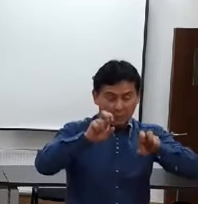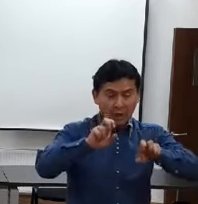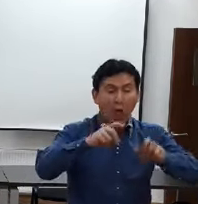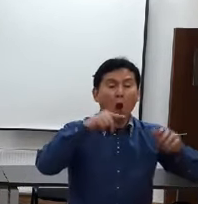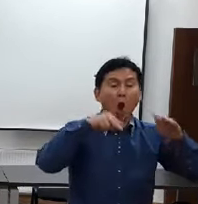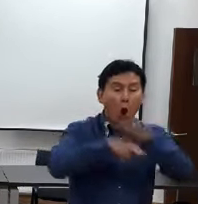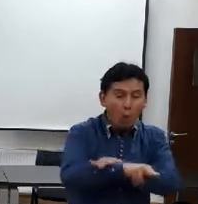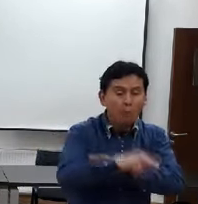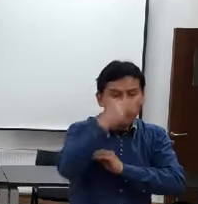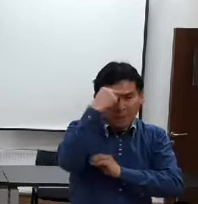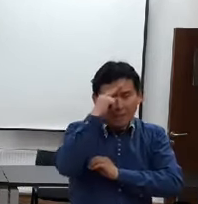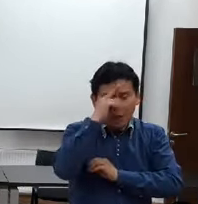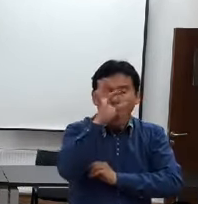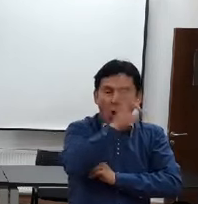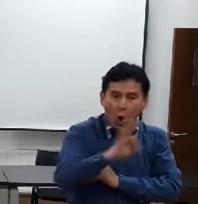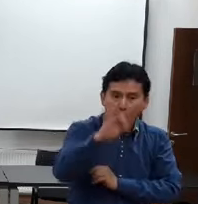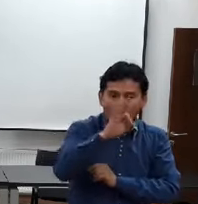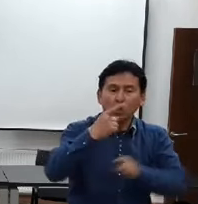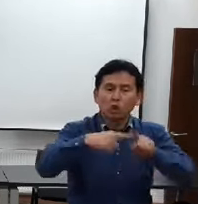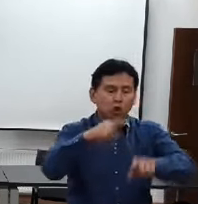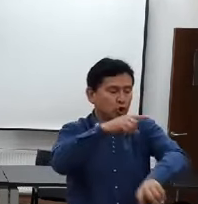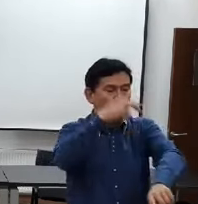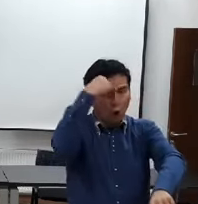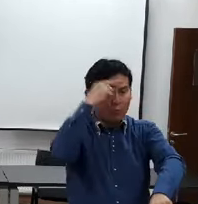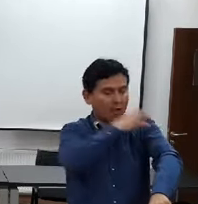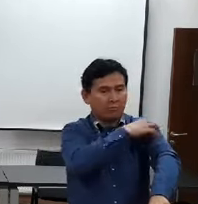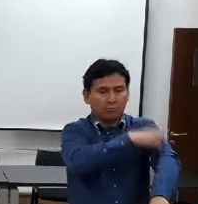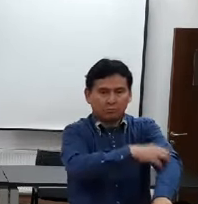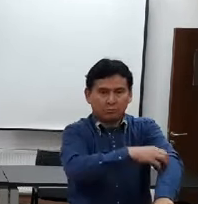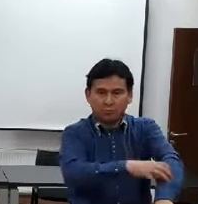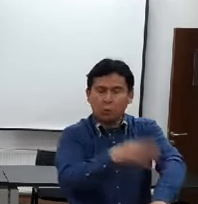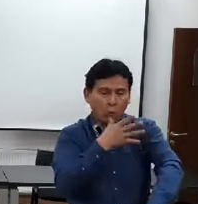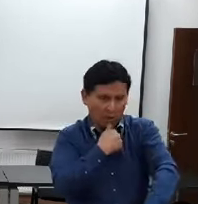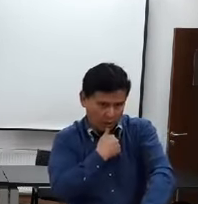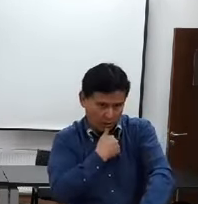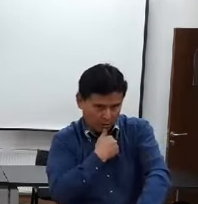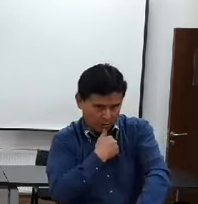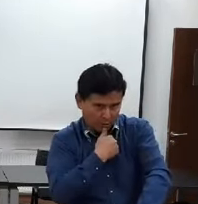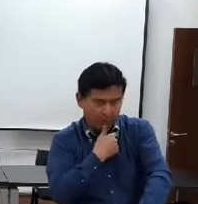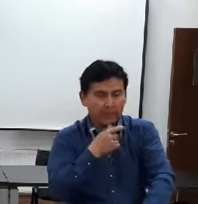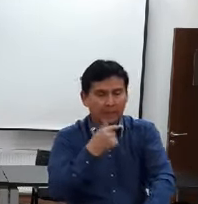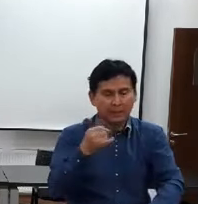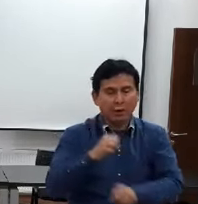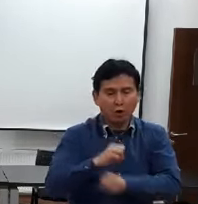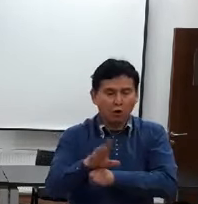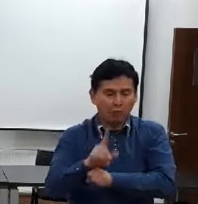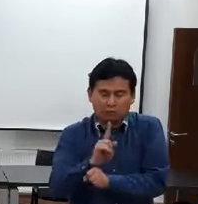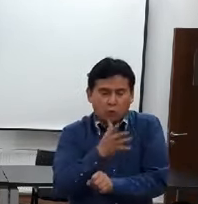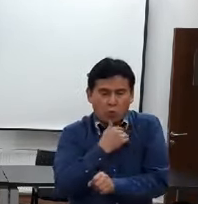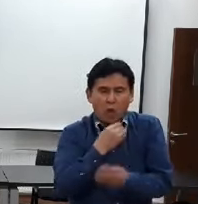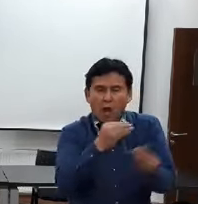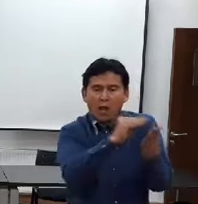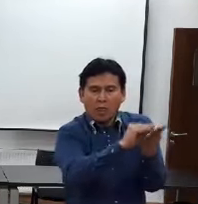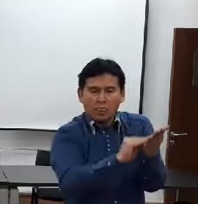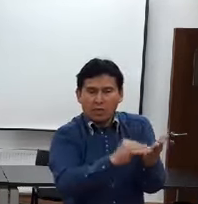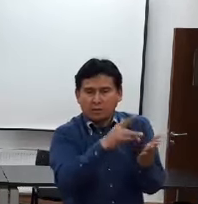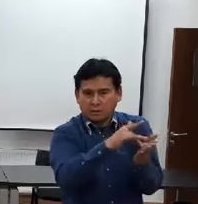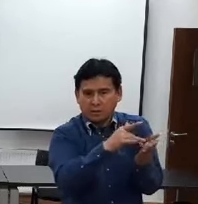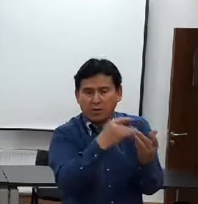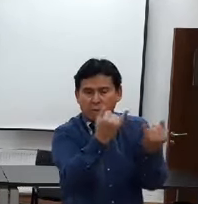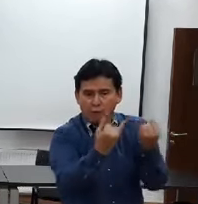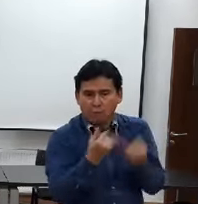hospitalizado o se encuentre en algún otro punto de la red nacional hospitalaria y que esté con COVID positivo no tenemos a la fecha